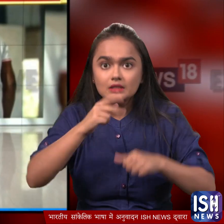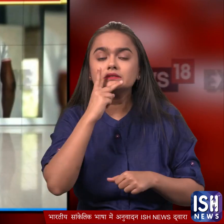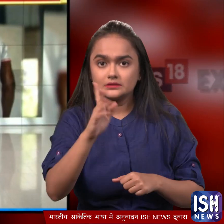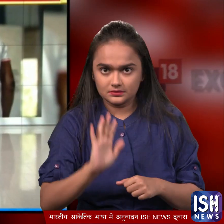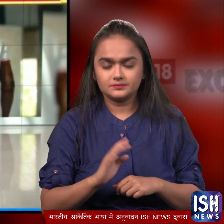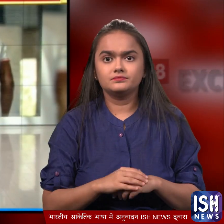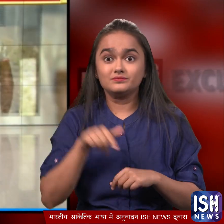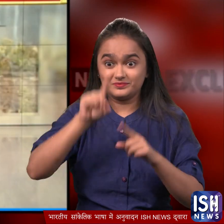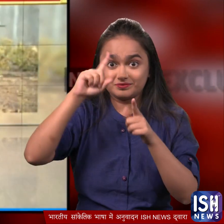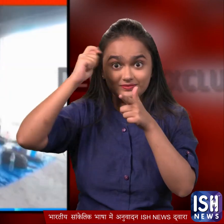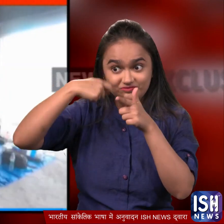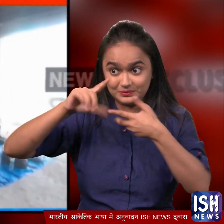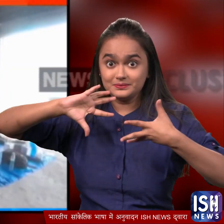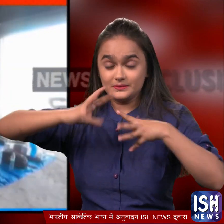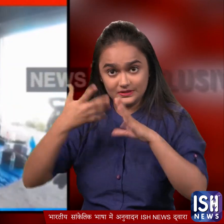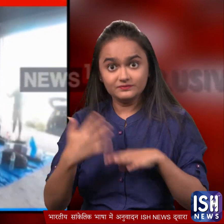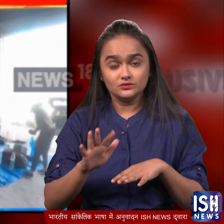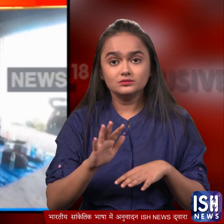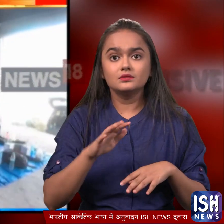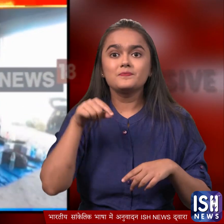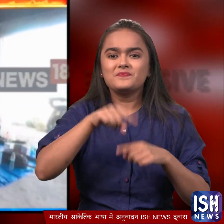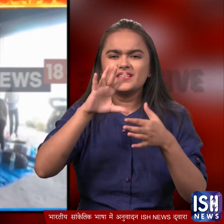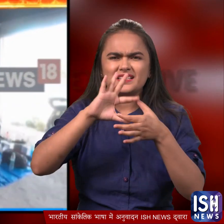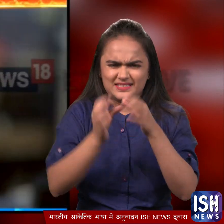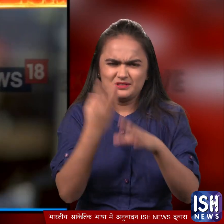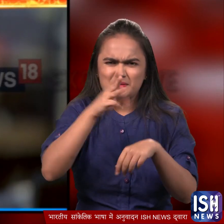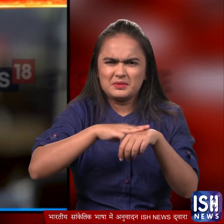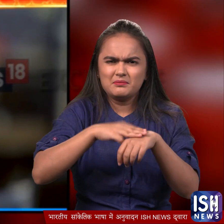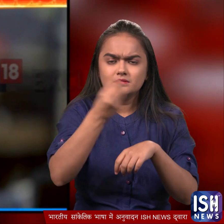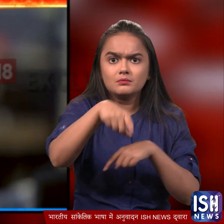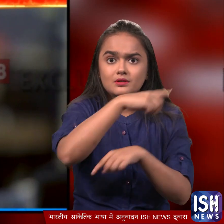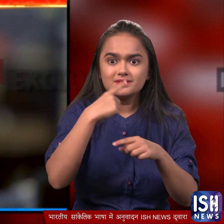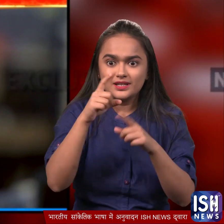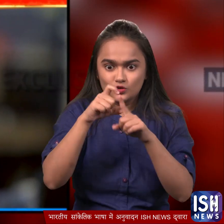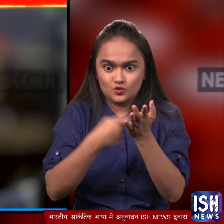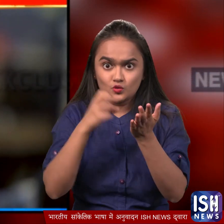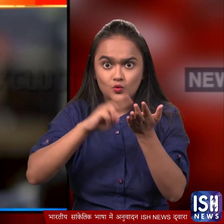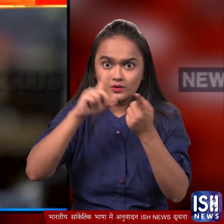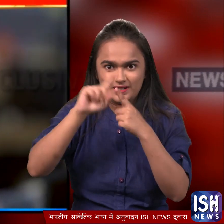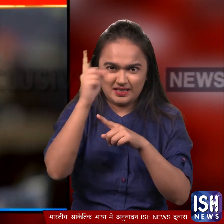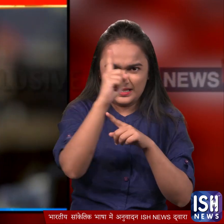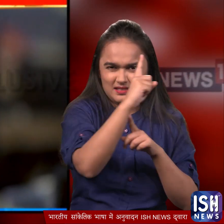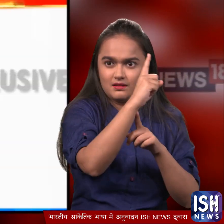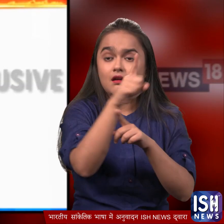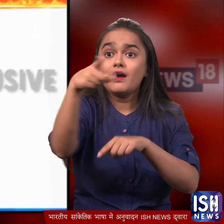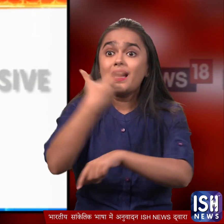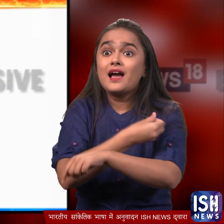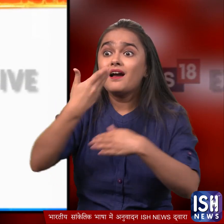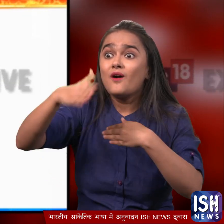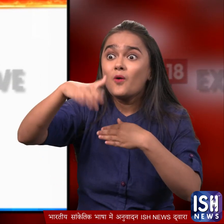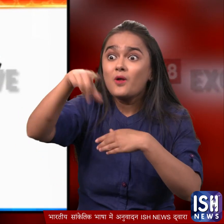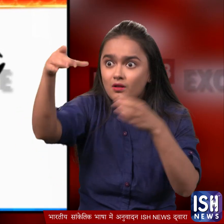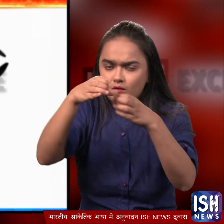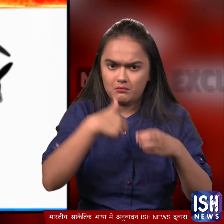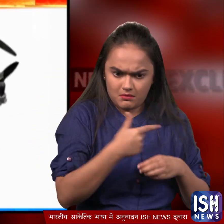ड्राई रन हैदराबाद में होगा और बाकायदा इसका एक वीडियो भी जारी किया गया। जिसमें संस्था के सदस्यों ने बताया कि ड्रोन के